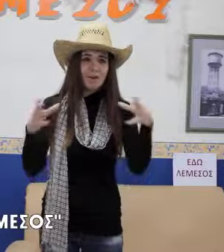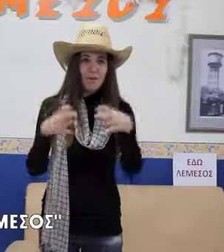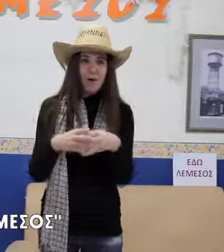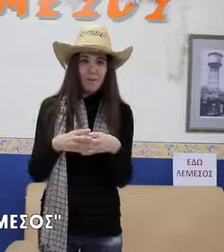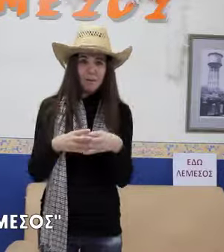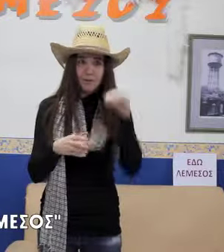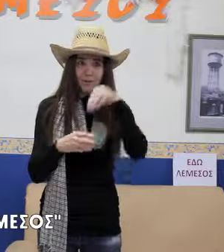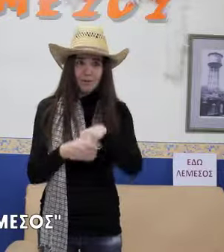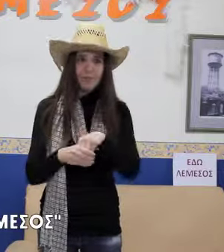κλουστών Πατουκίνιο.